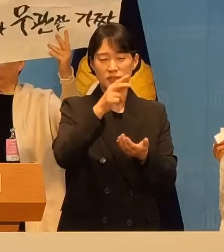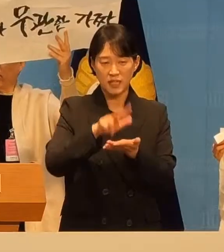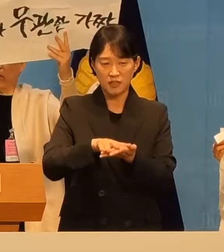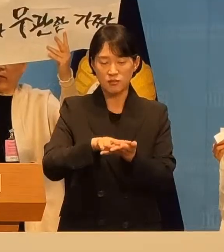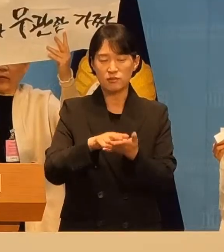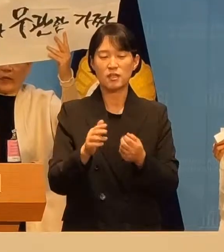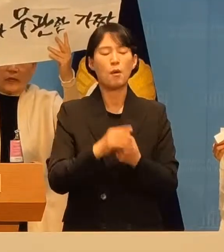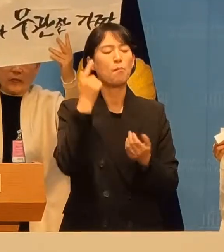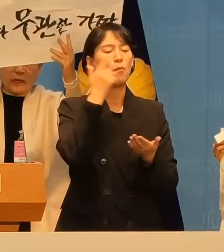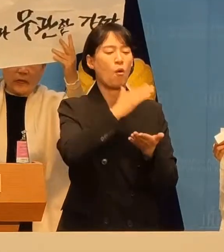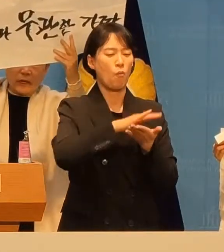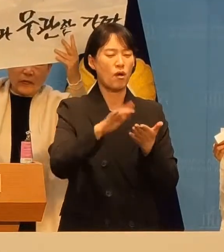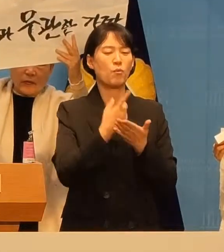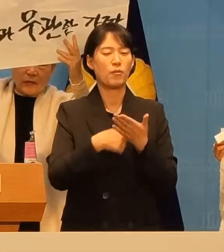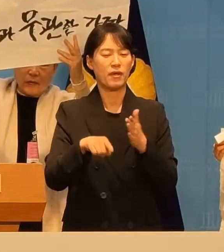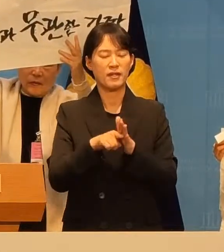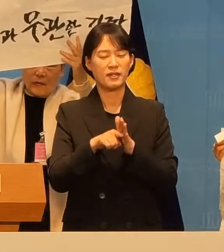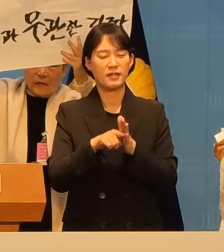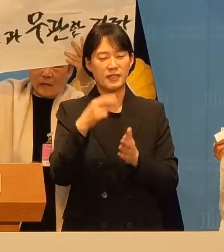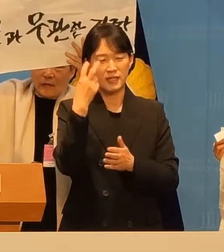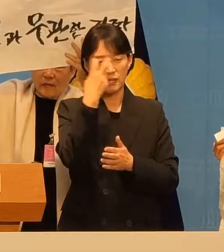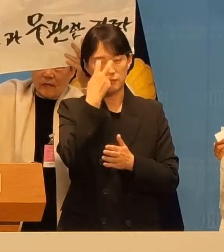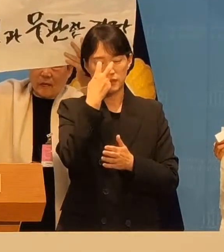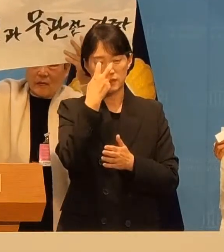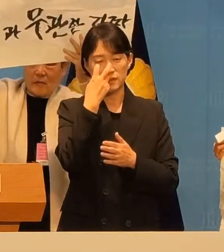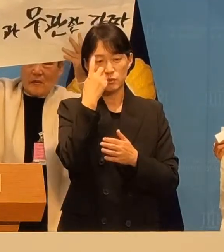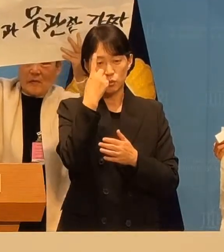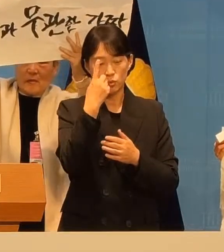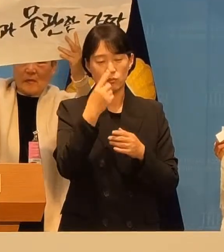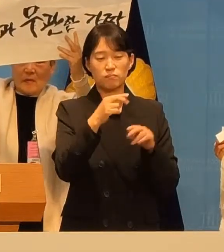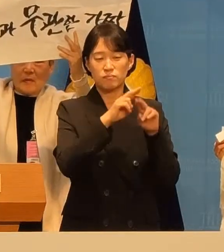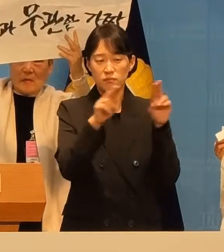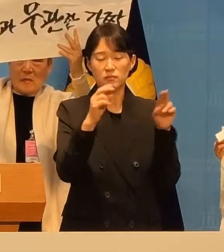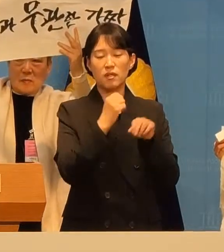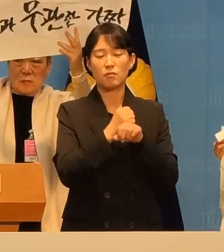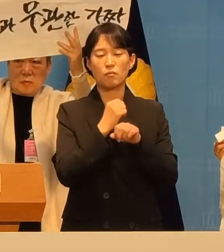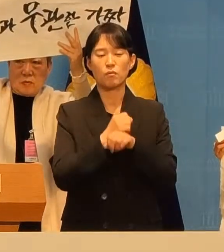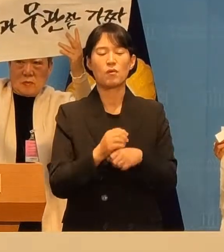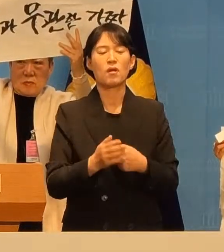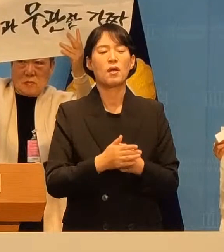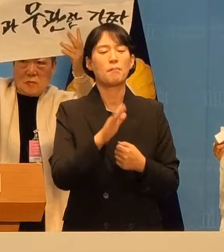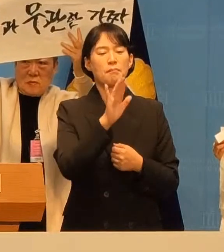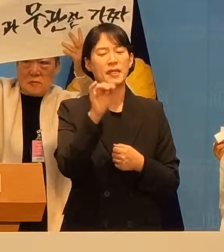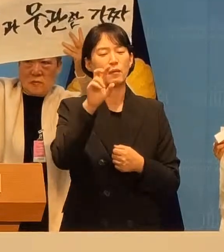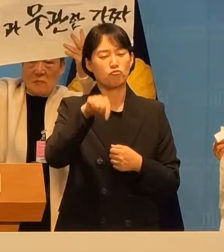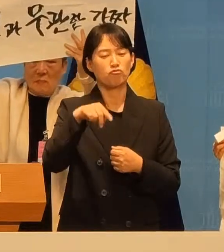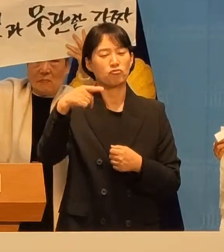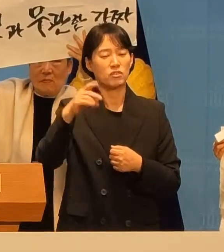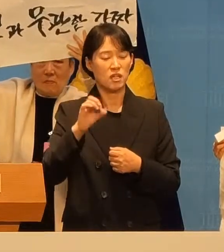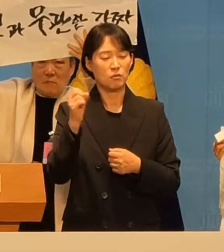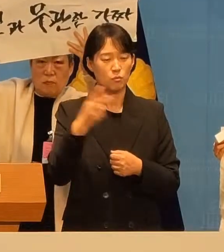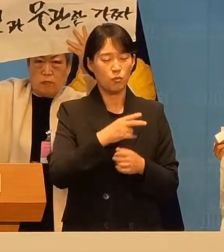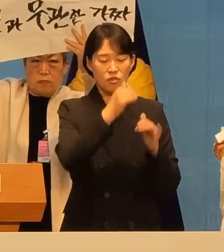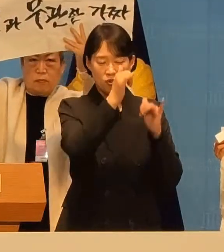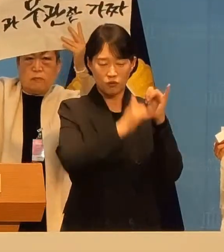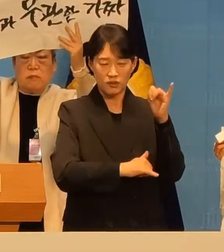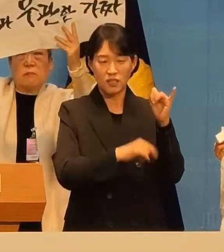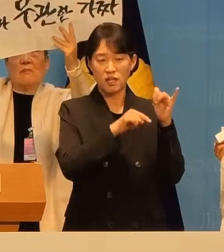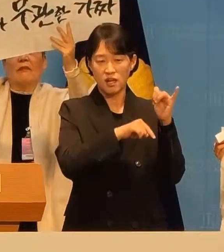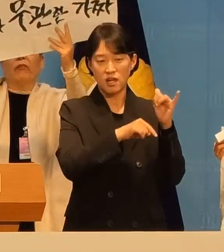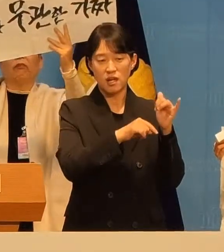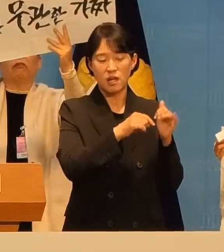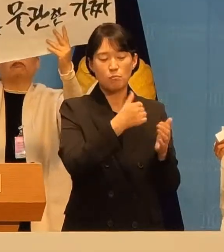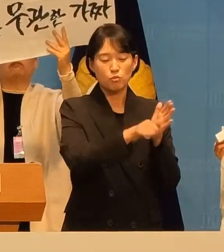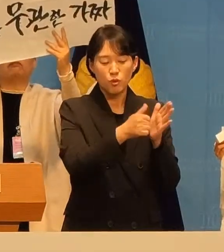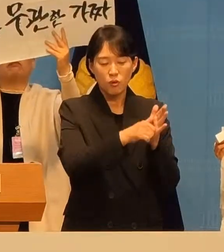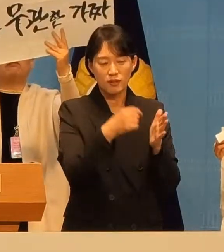평화지대화를 위한 감시초소 철수, 판문점 공동경기구역 비무장화, 유해 발굴, 역사 유적, 공동조사 및